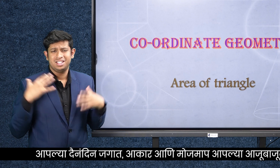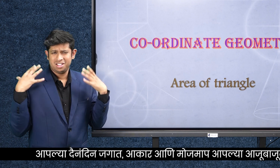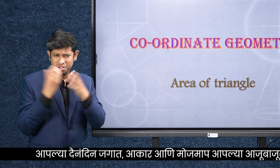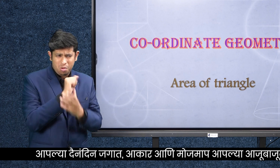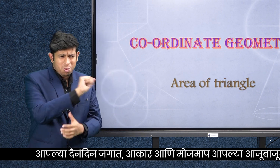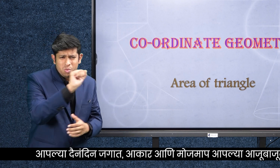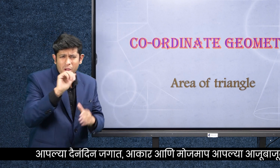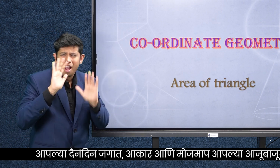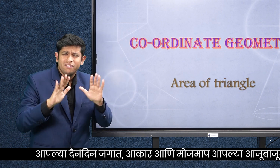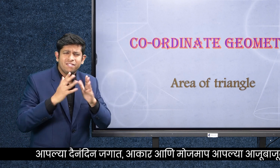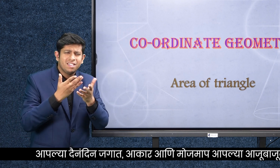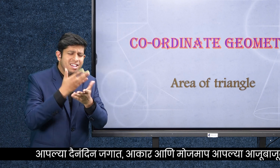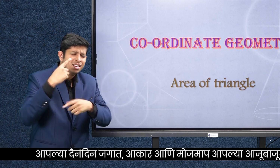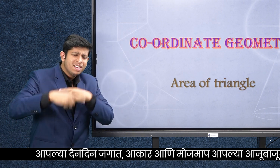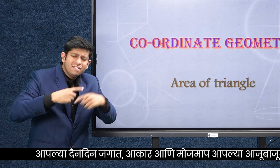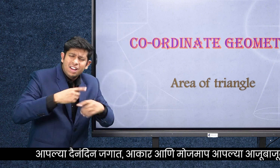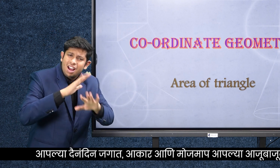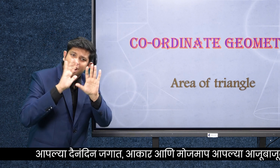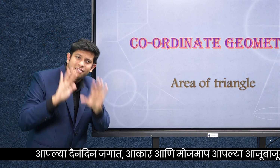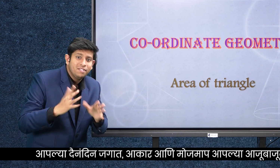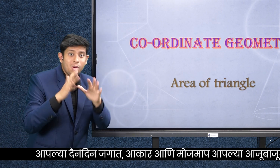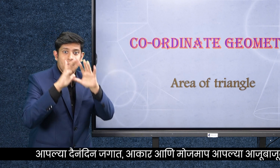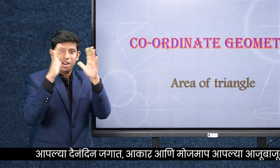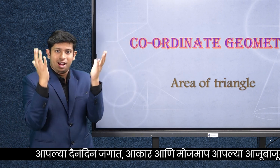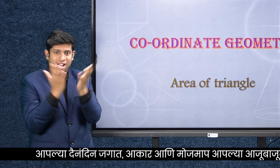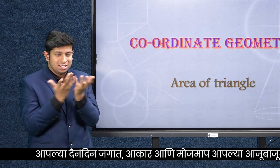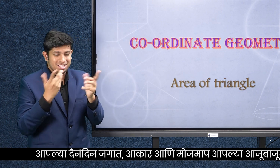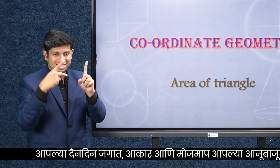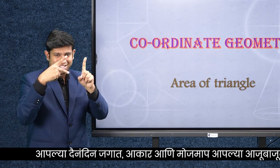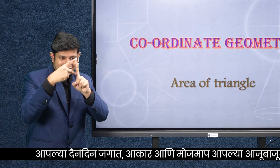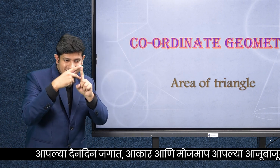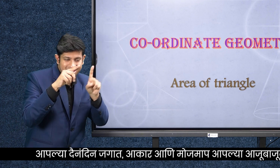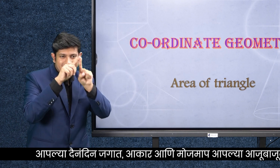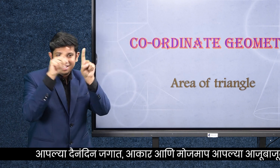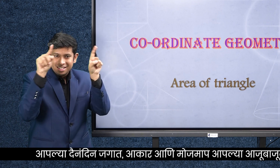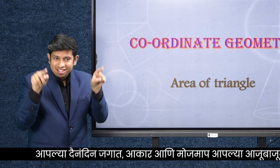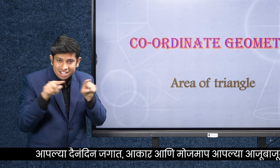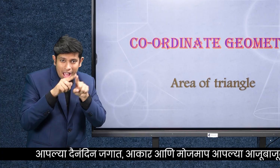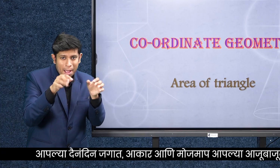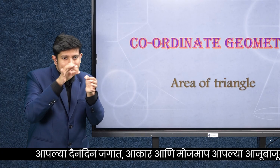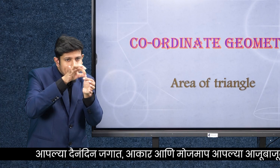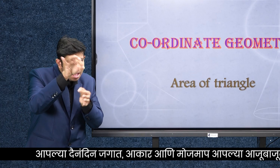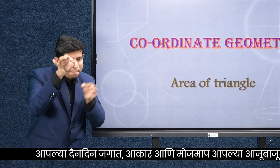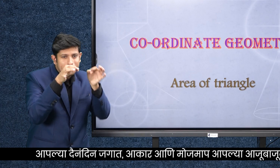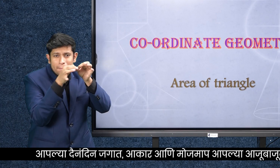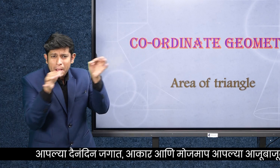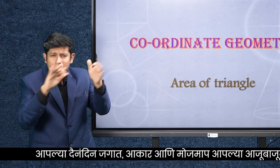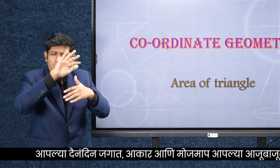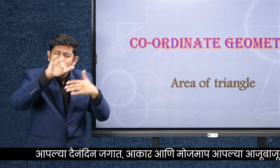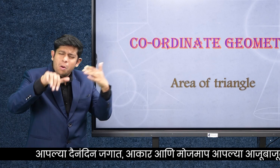आपल्या दैनंदिन जगात आकार आणि मोजमाप आपल्या आजूबाजूला असतात.